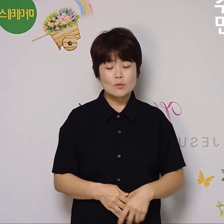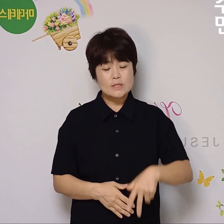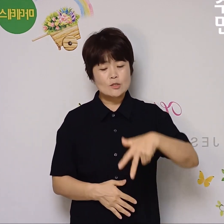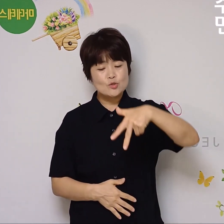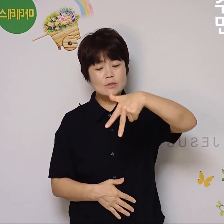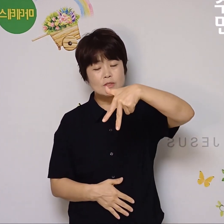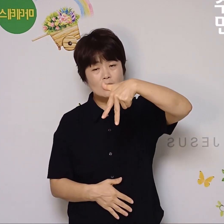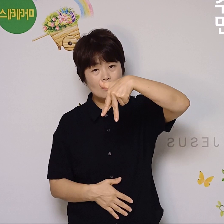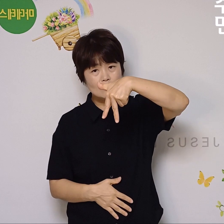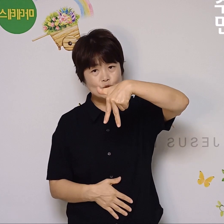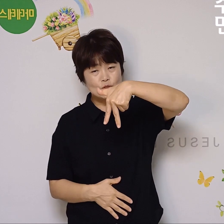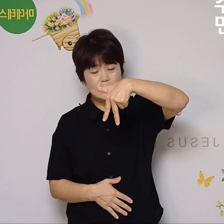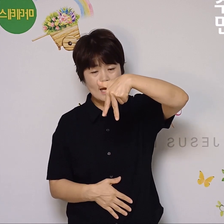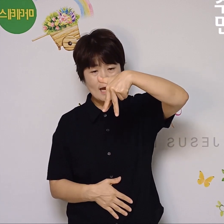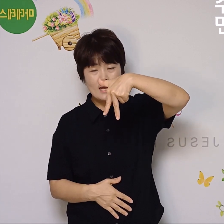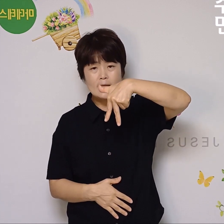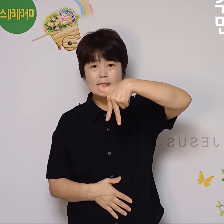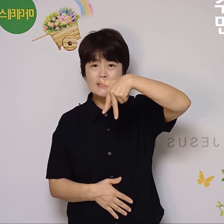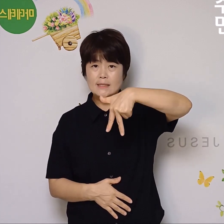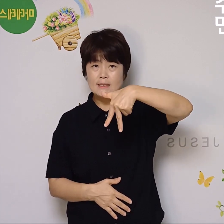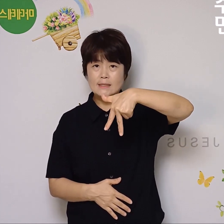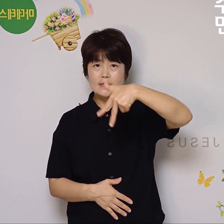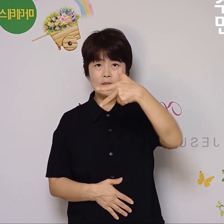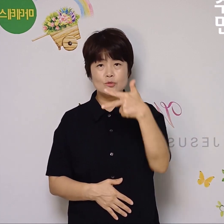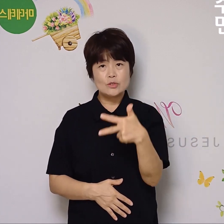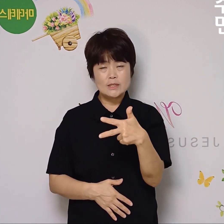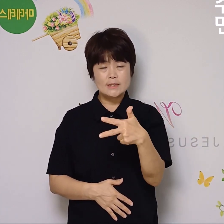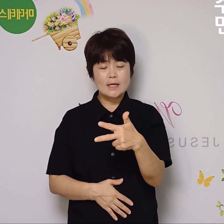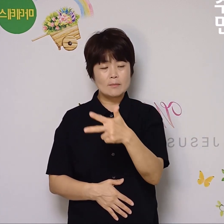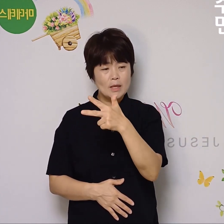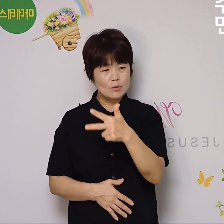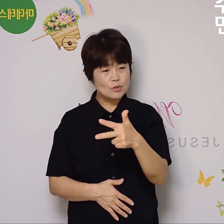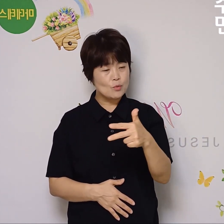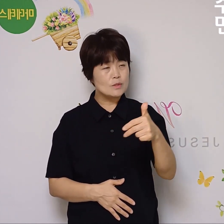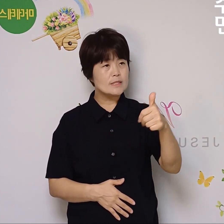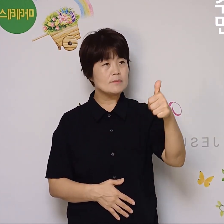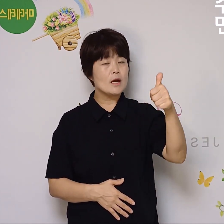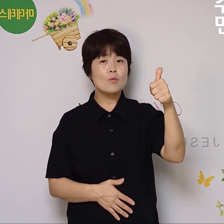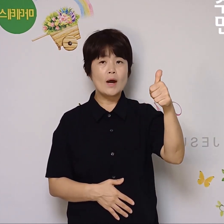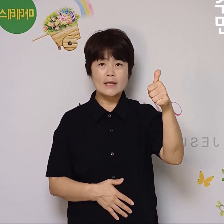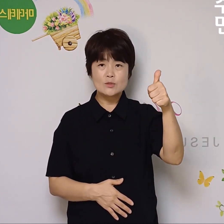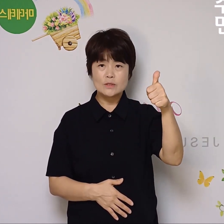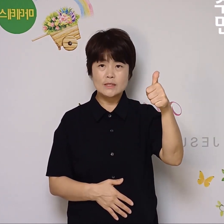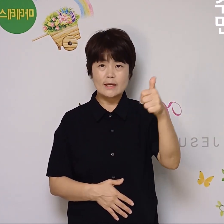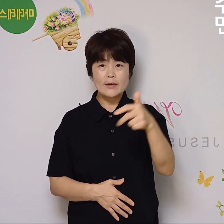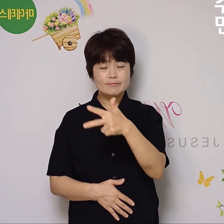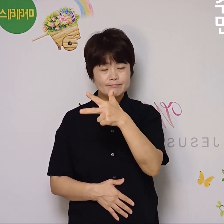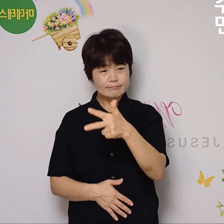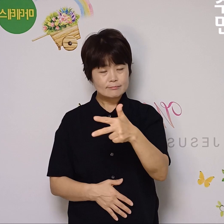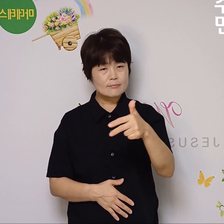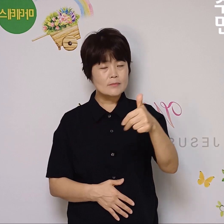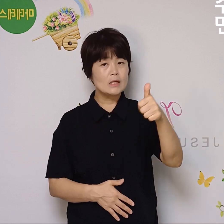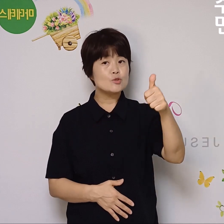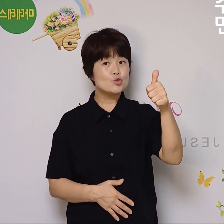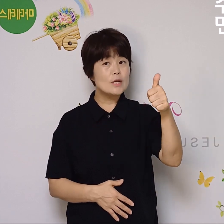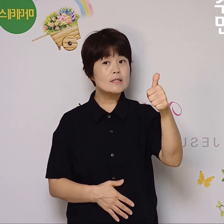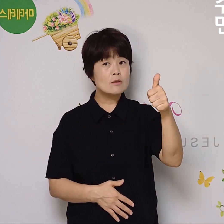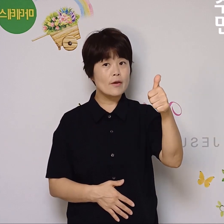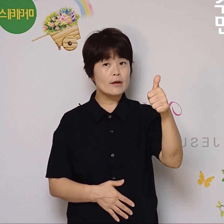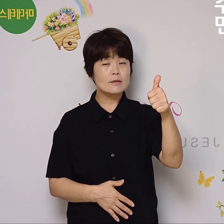오사. 주님은요, 주자 지읒을 뉘으신 다음에 위로 올리시면 왕의 손이잖아요. 주라는 거예요. 그런데